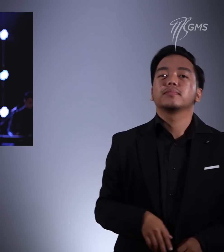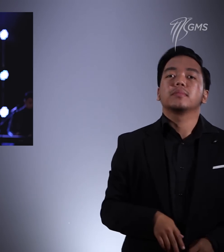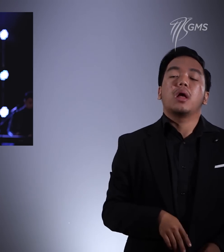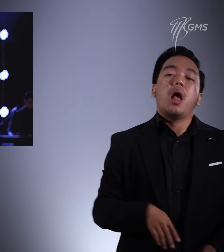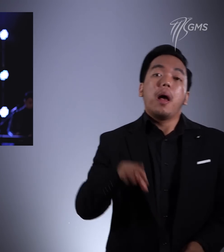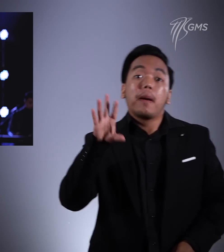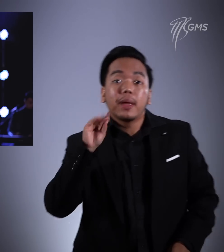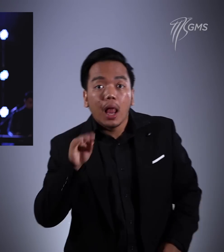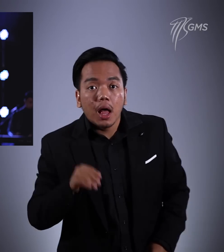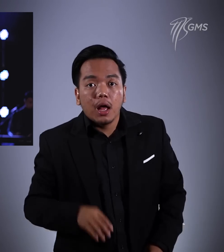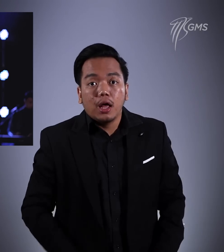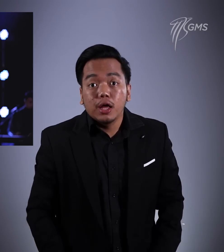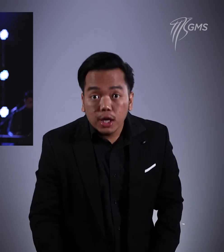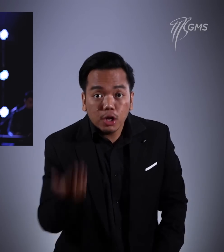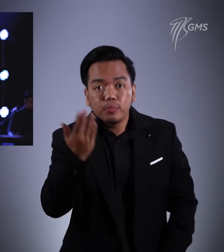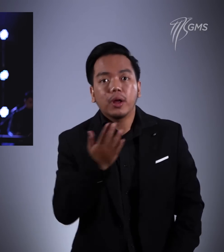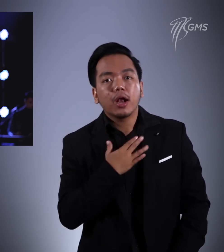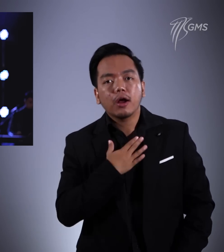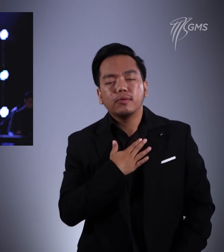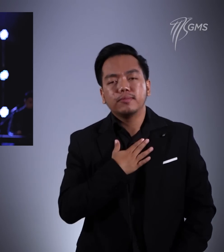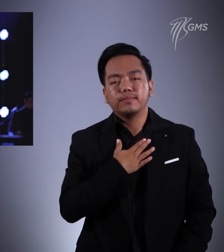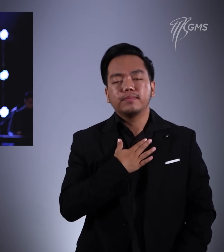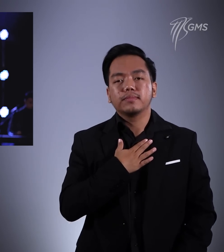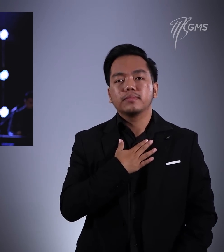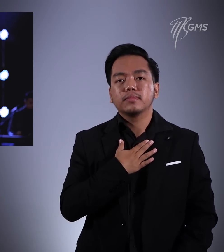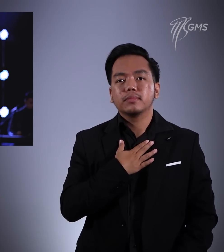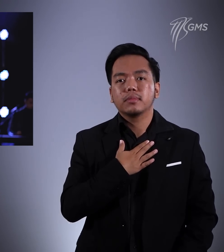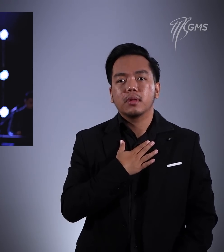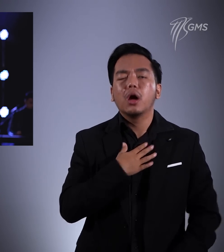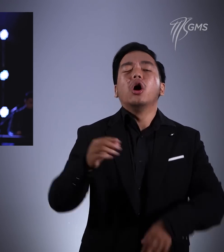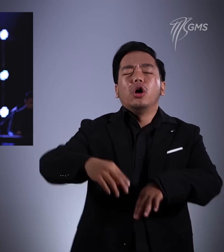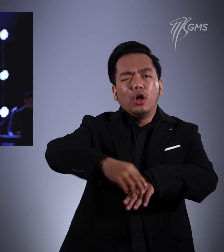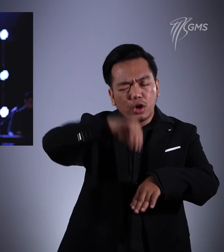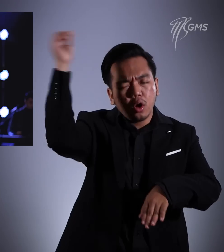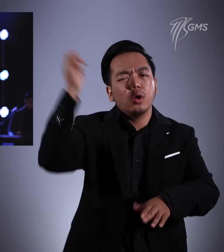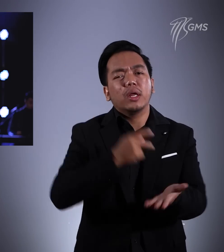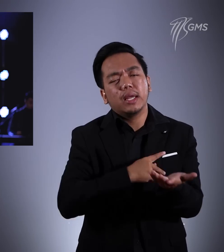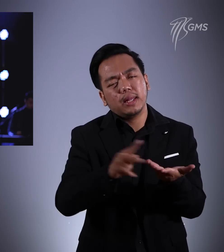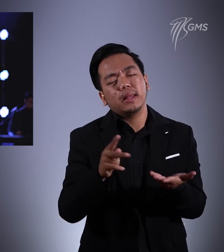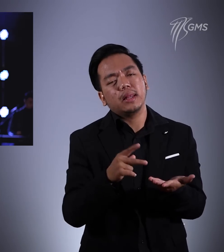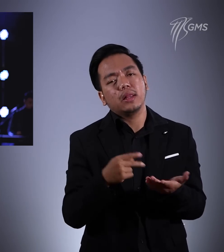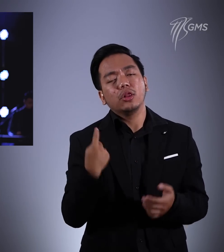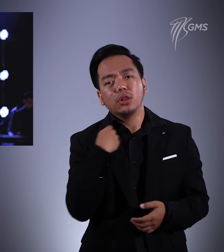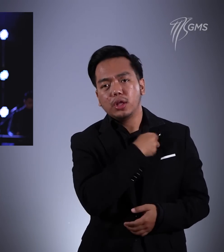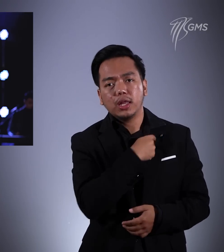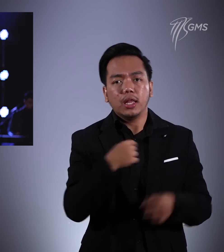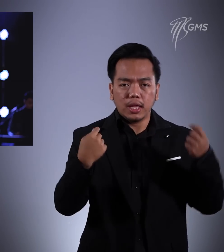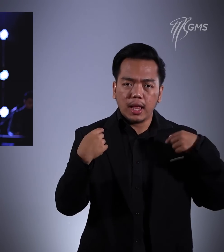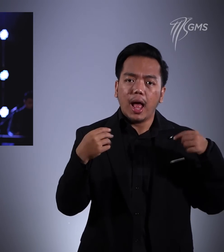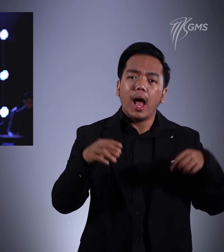tahun. Tuhan, hidupkan rohaniku. Roh kita harus menyala. Mujizat nggak